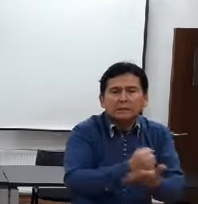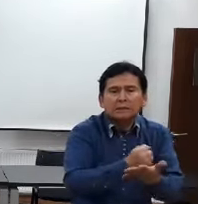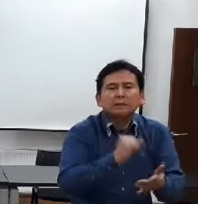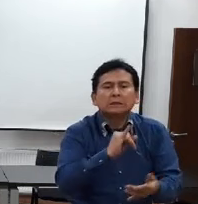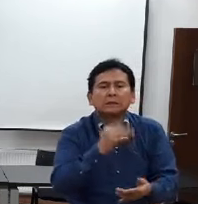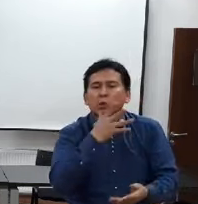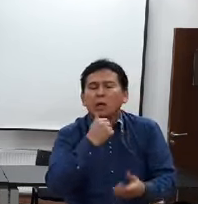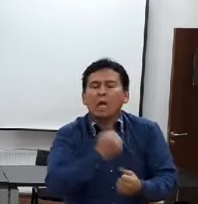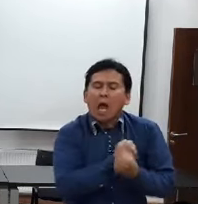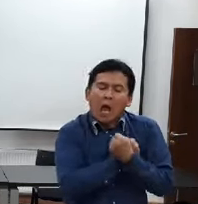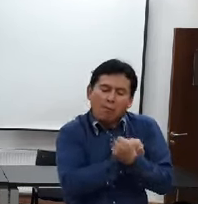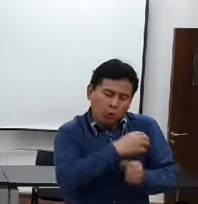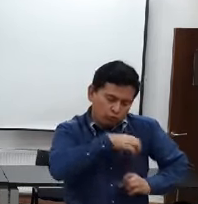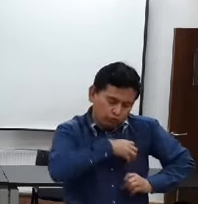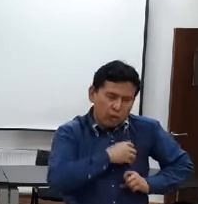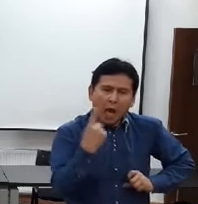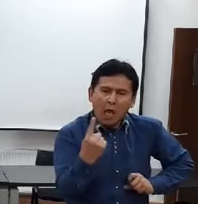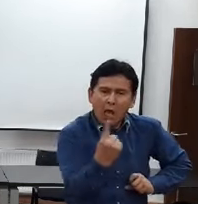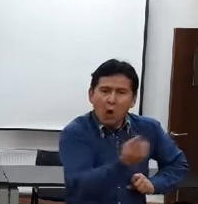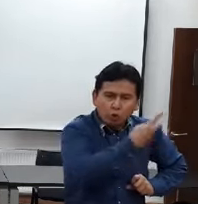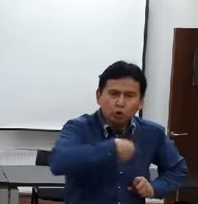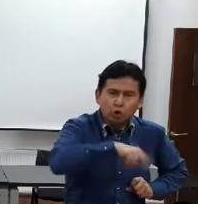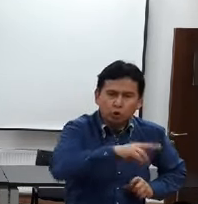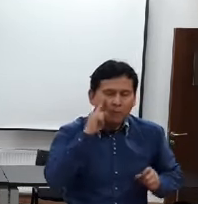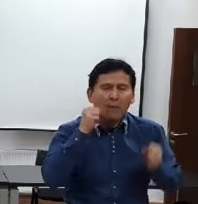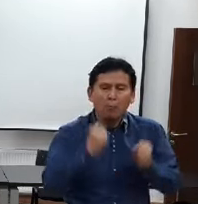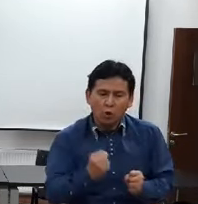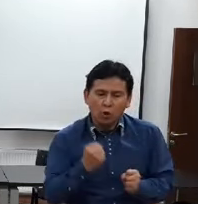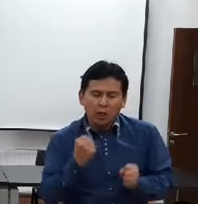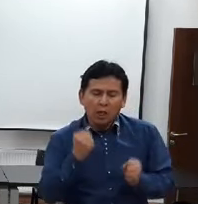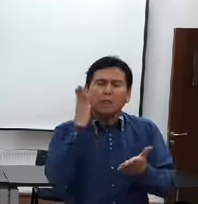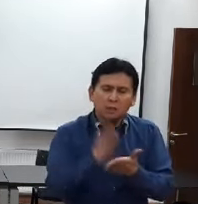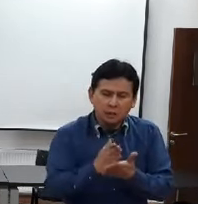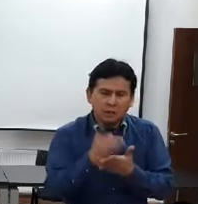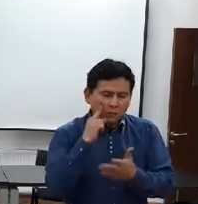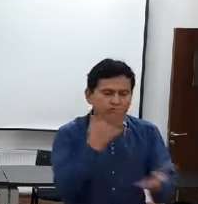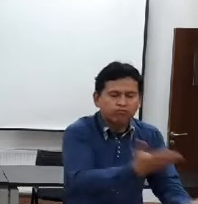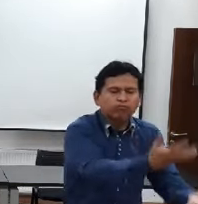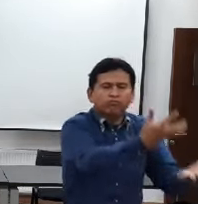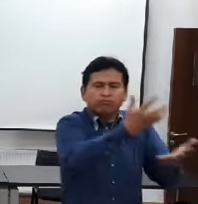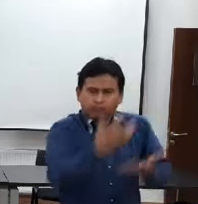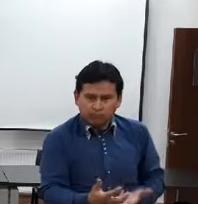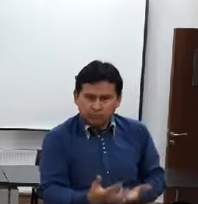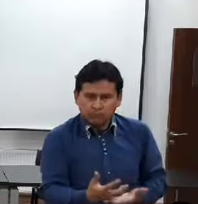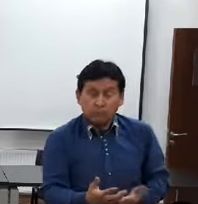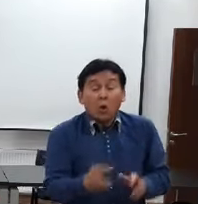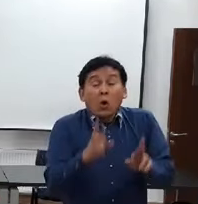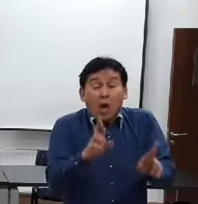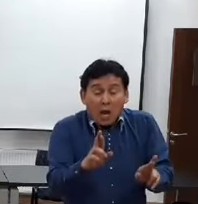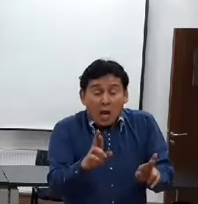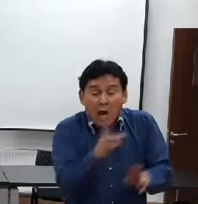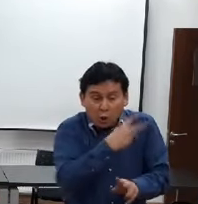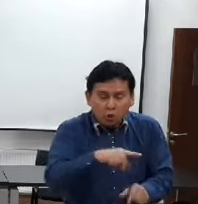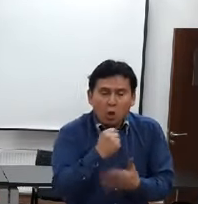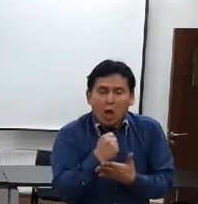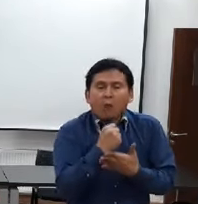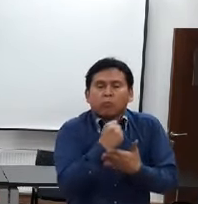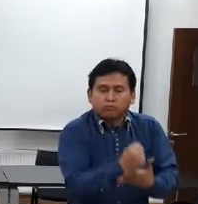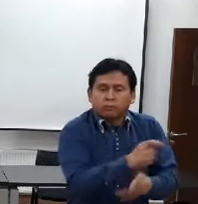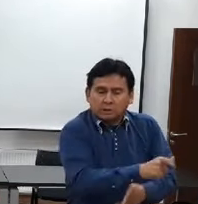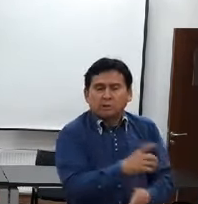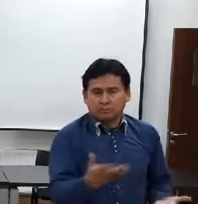no existe amor en el corazón de cada uno de los ayseninos para poder recibir a esta guerrera. Espero podamos estar a la altura de lo que